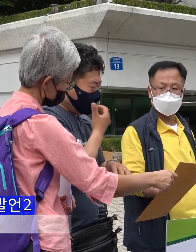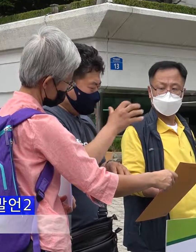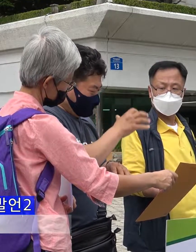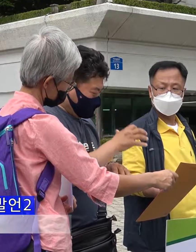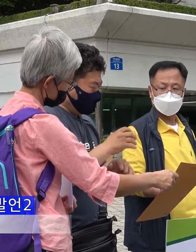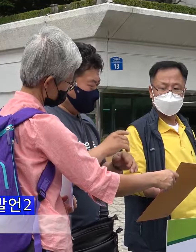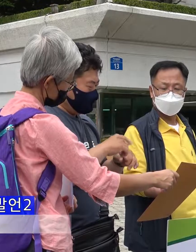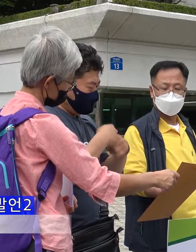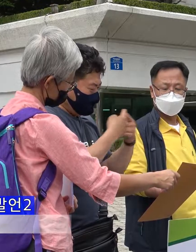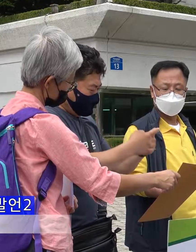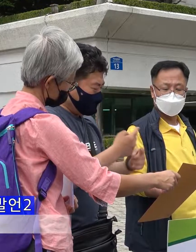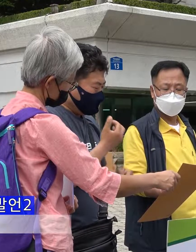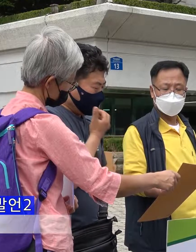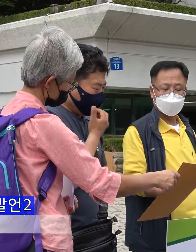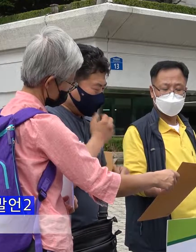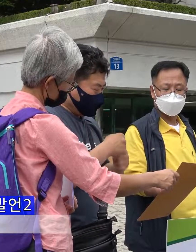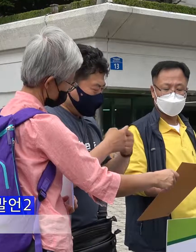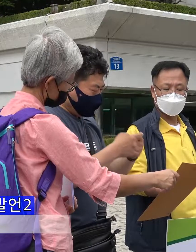지역에 살다 보니까